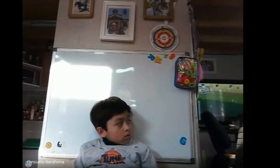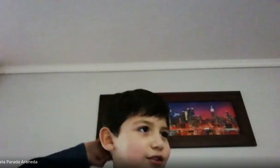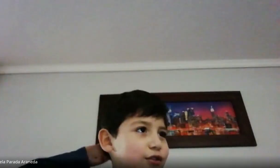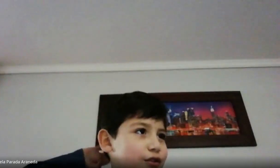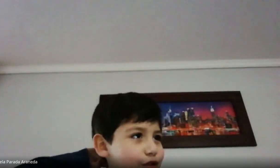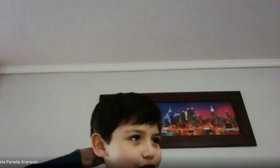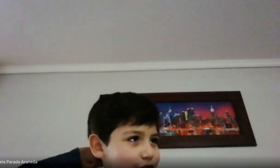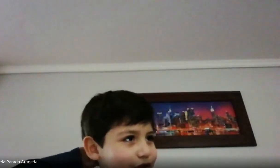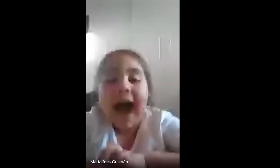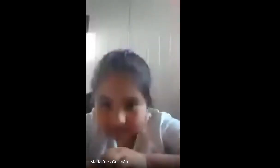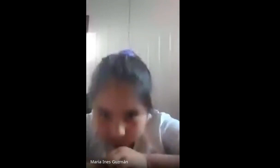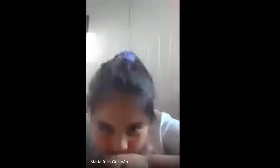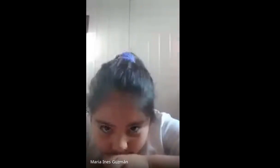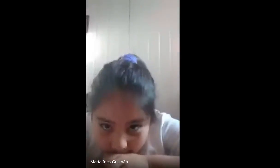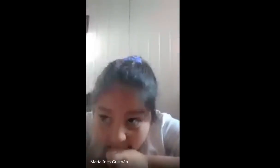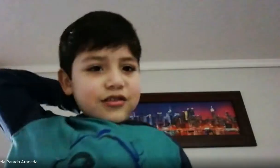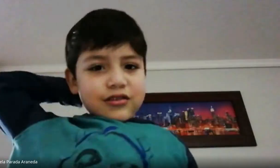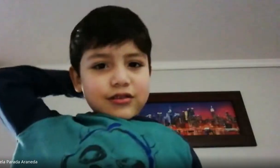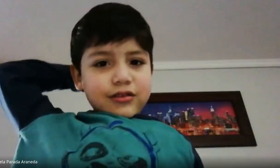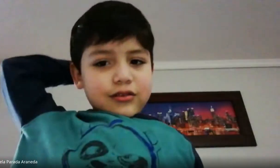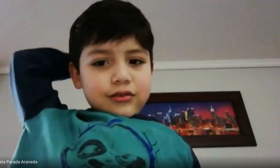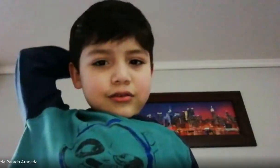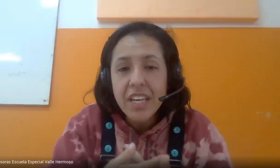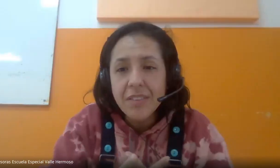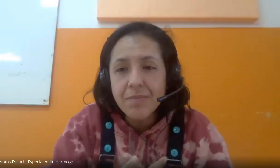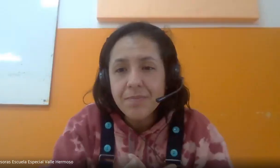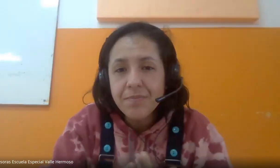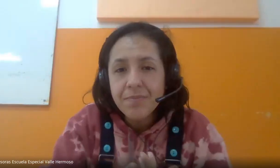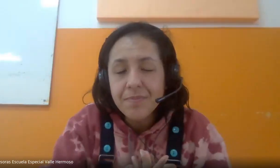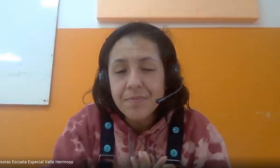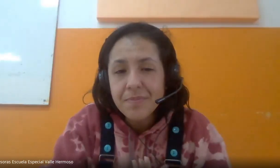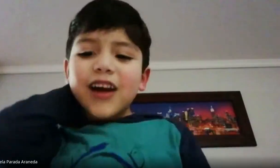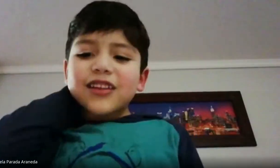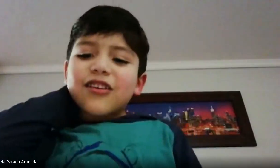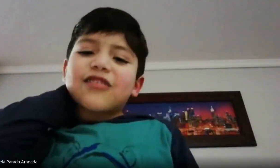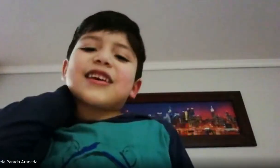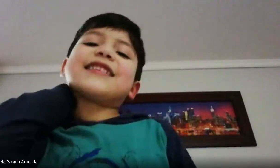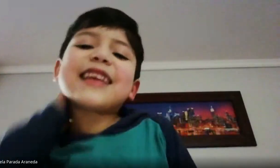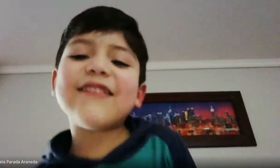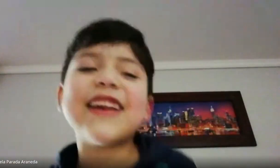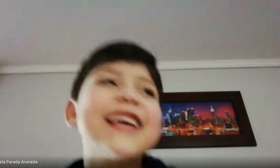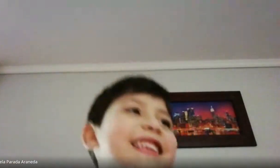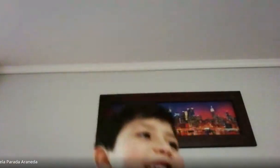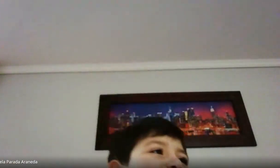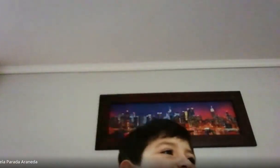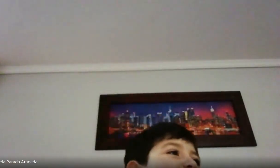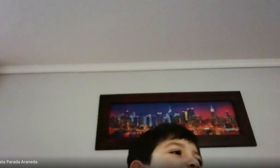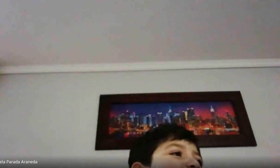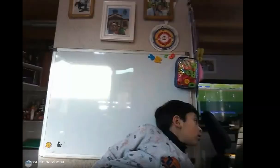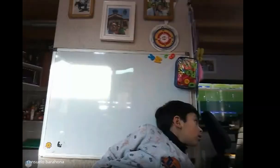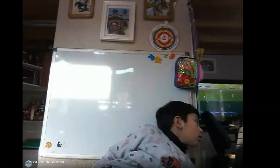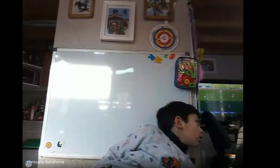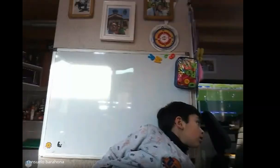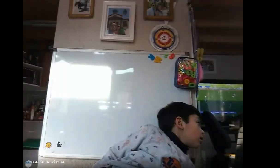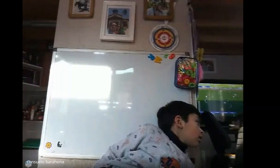El celular. El celular, muy bien. No me acuerdo de tablet. La tablet, ya, muy